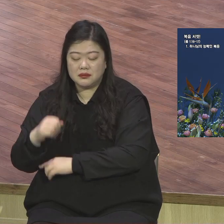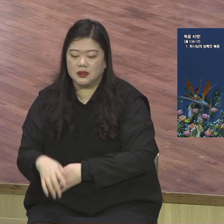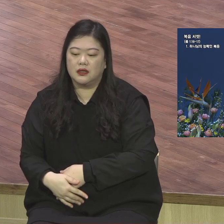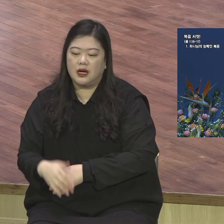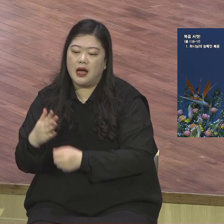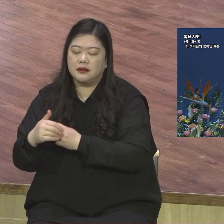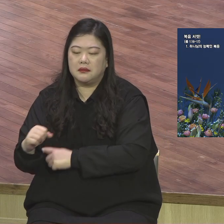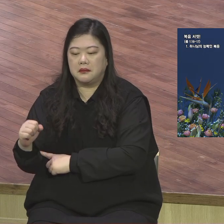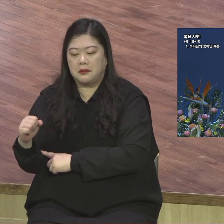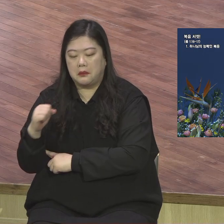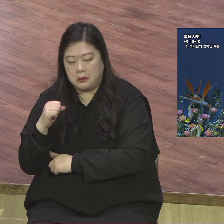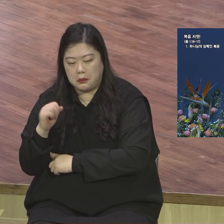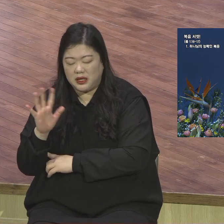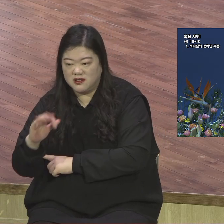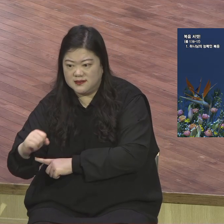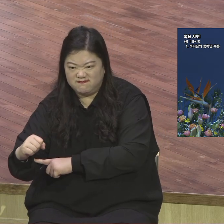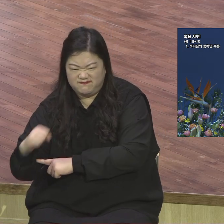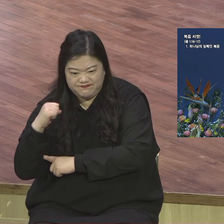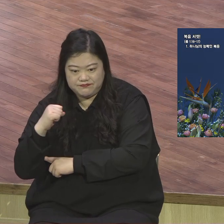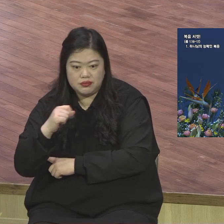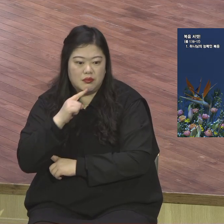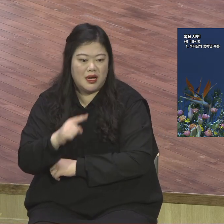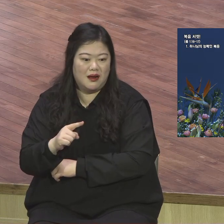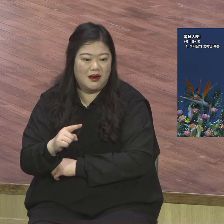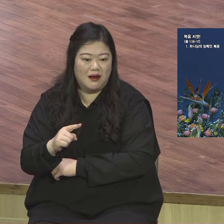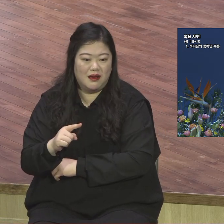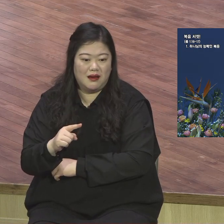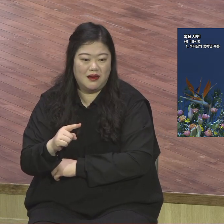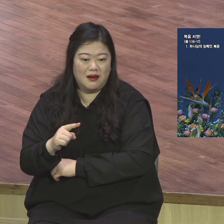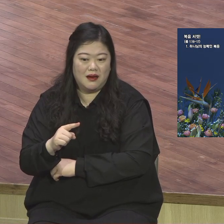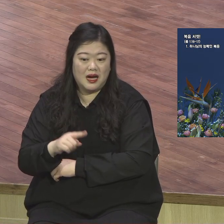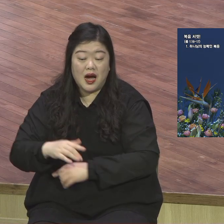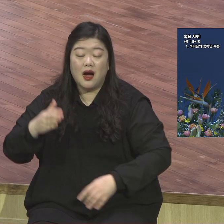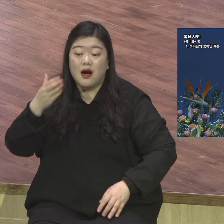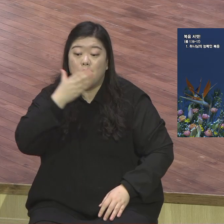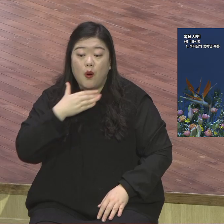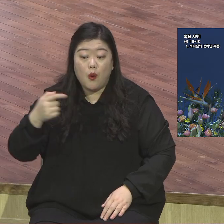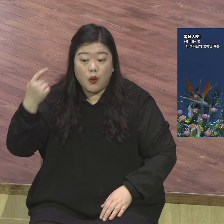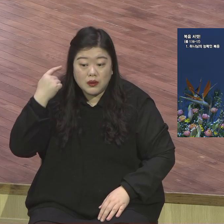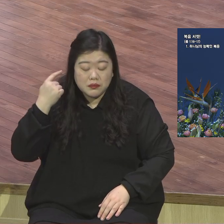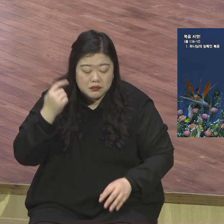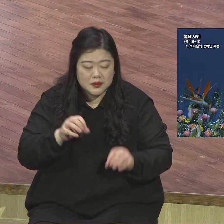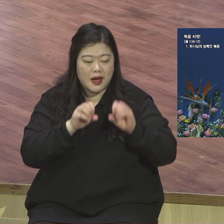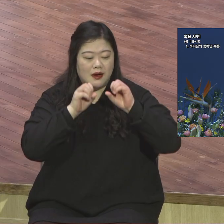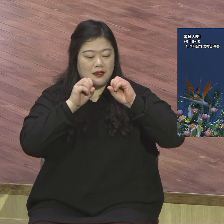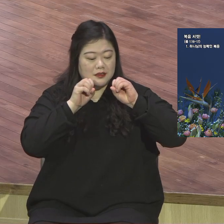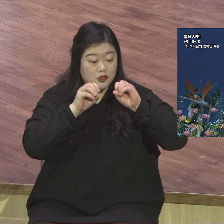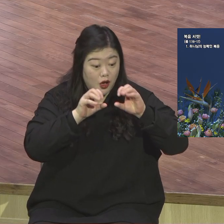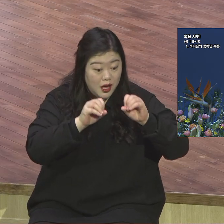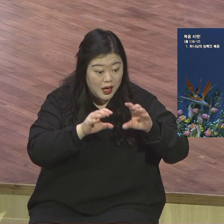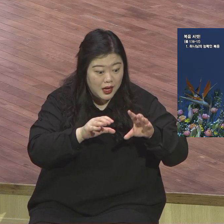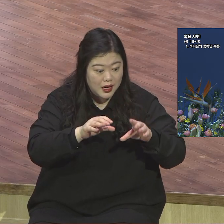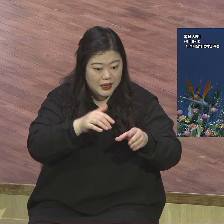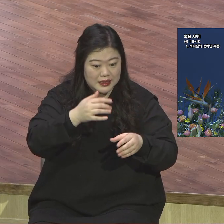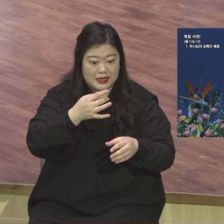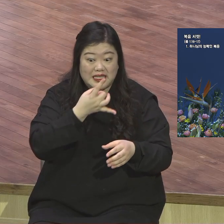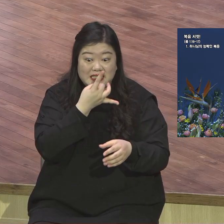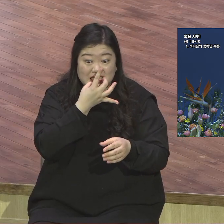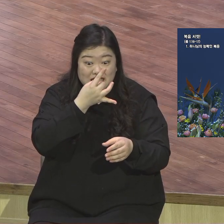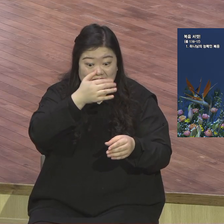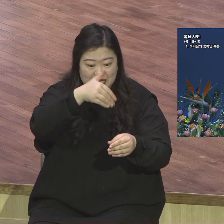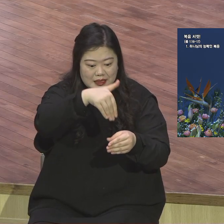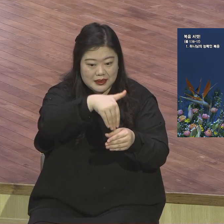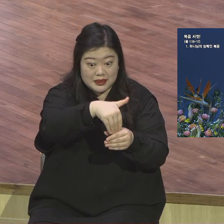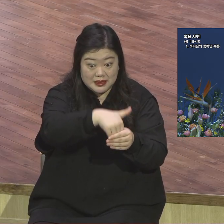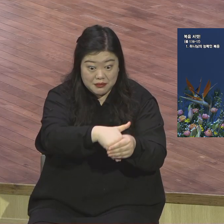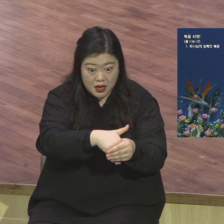이게 복음 속에 있다는 것입니다. 복음이 증거되면 그 사람 속에 다이나마이트가 터지는 것처럼 능력이 복음을 통하여